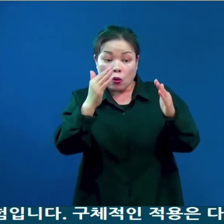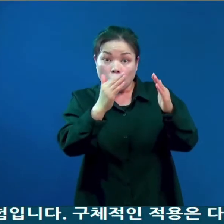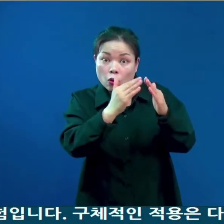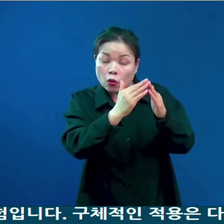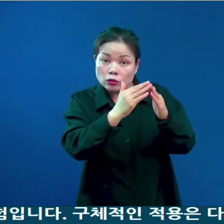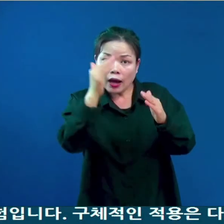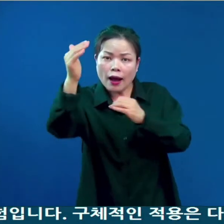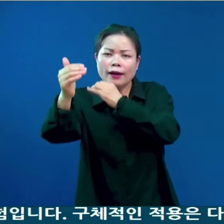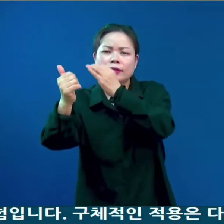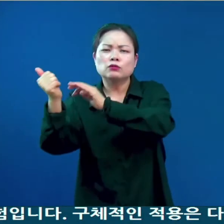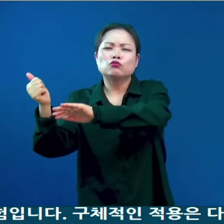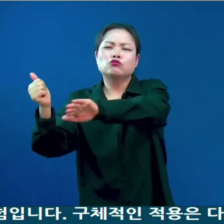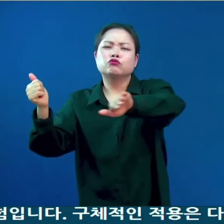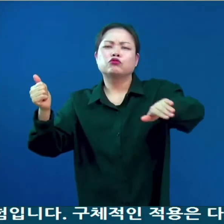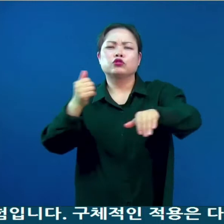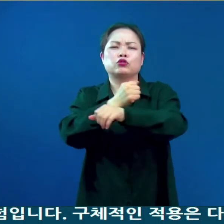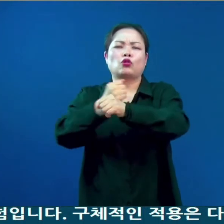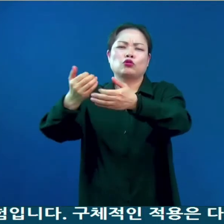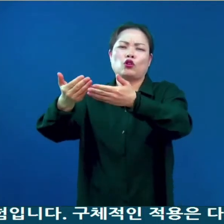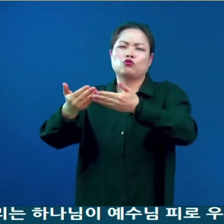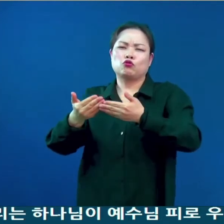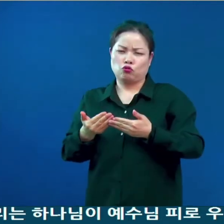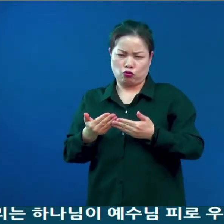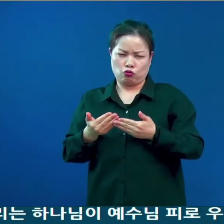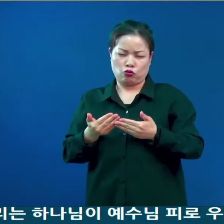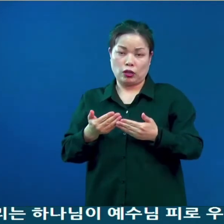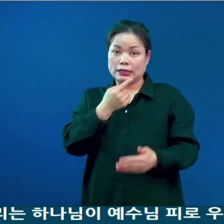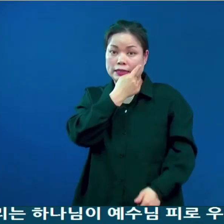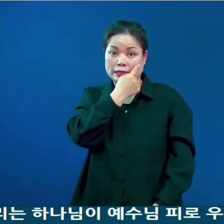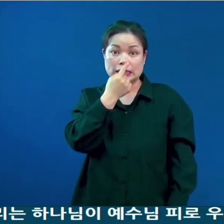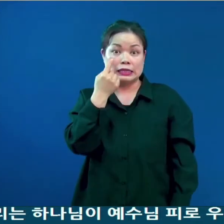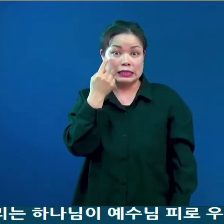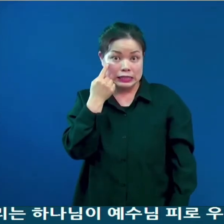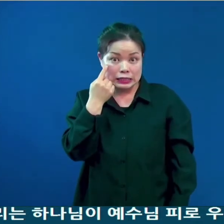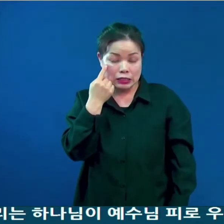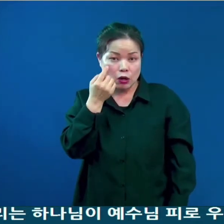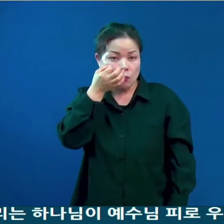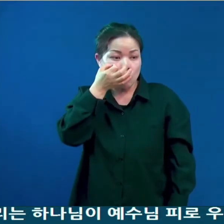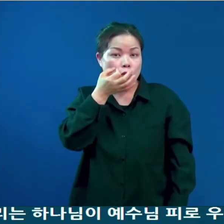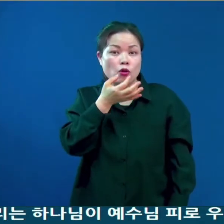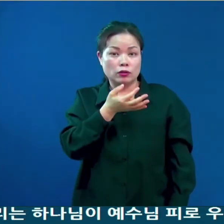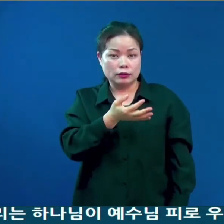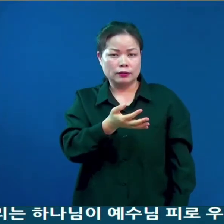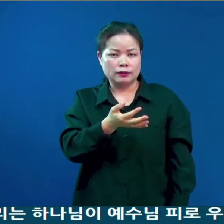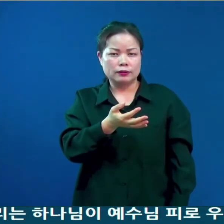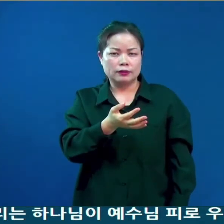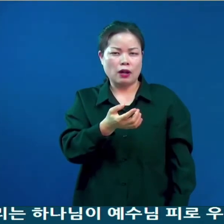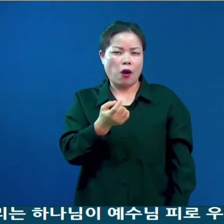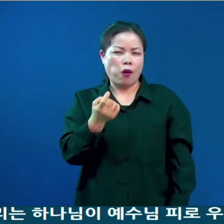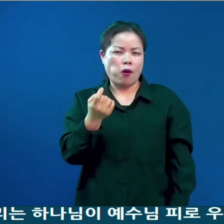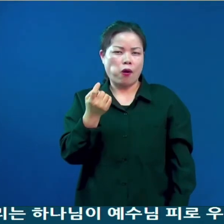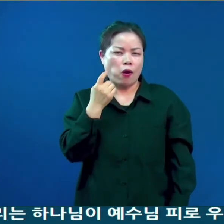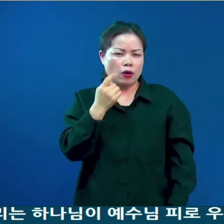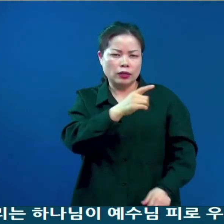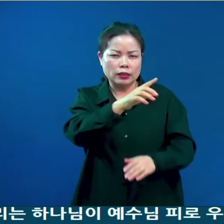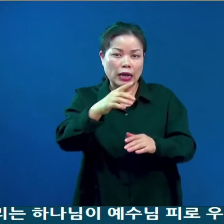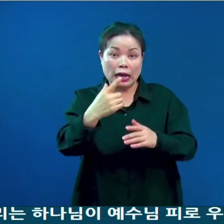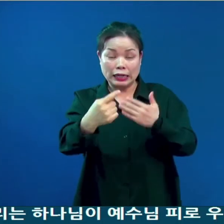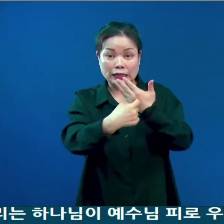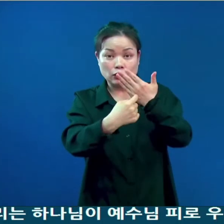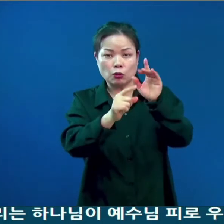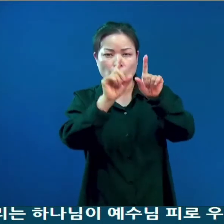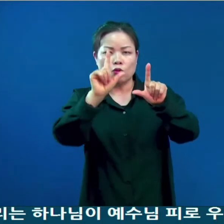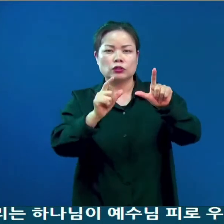자체가 하나님이 우리를 용서해 주셨다는 증거로 보여지는 가시적인 증거물로